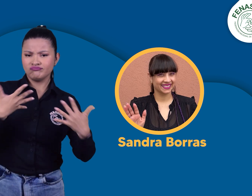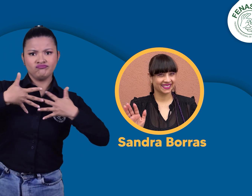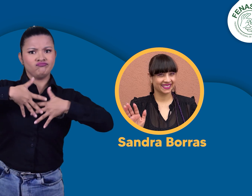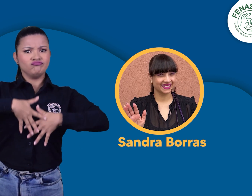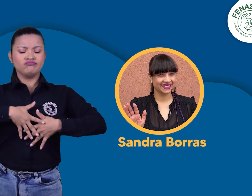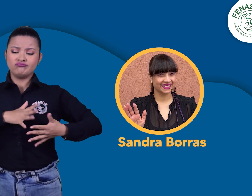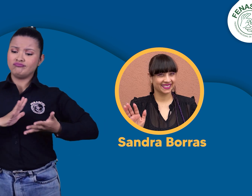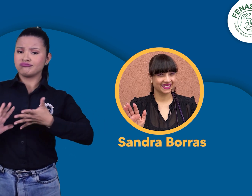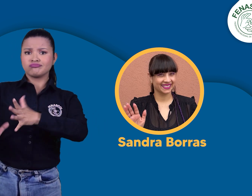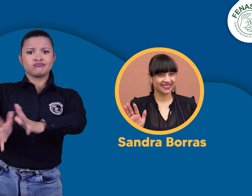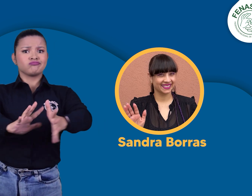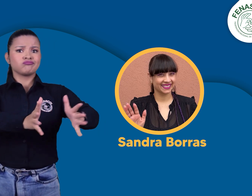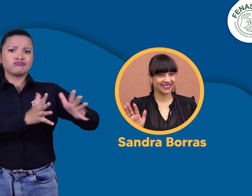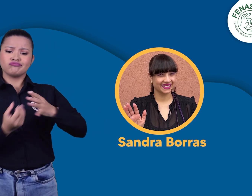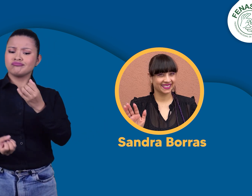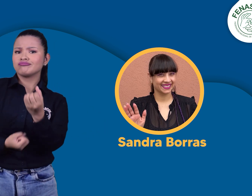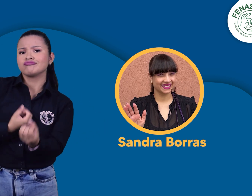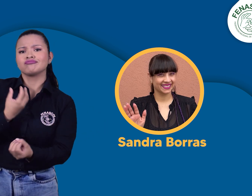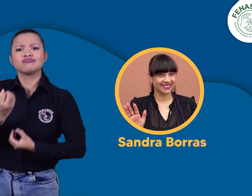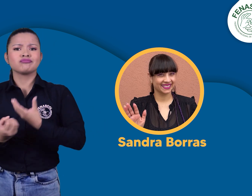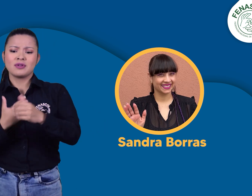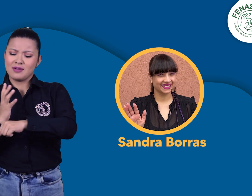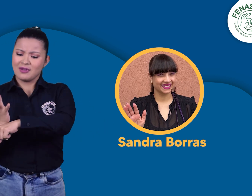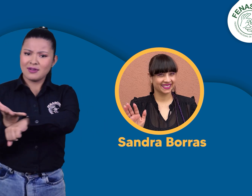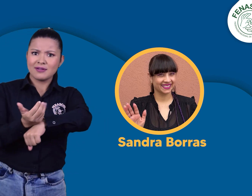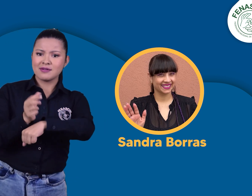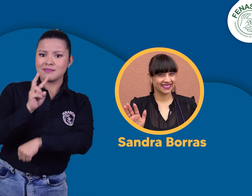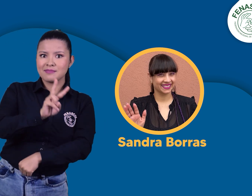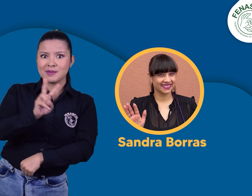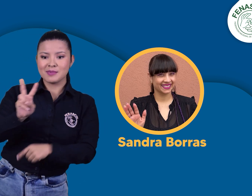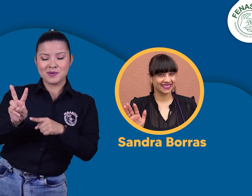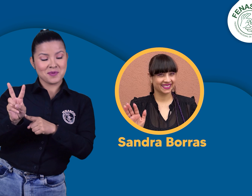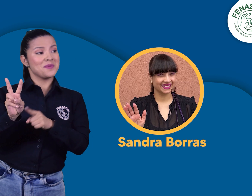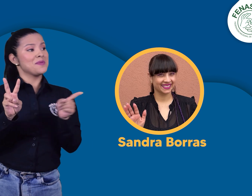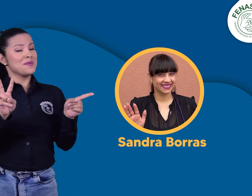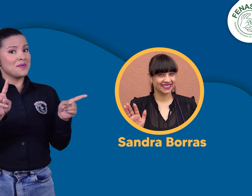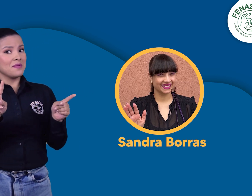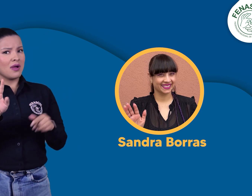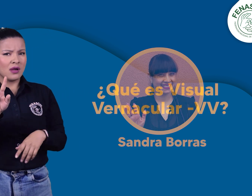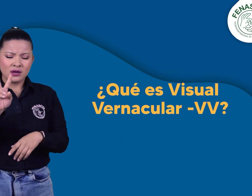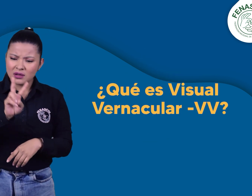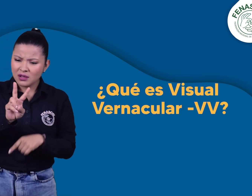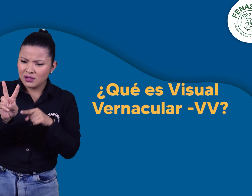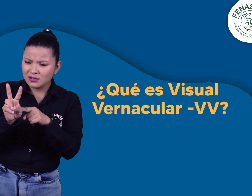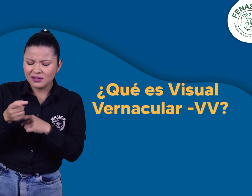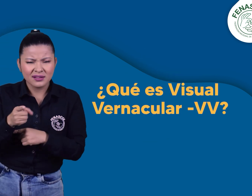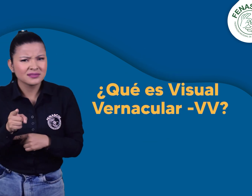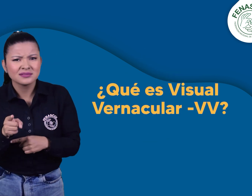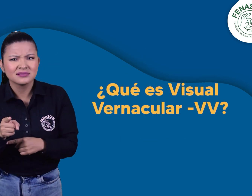practicando narraciones artísticas en visual vernacular. Pero, ¿qué es visual vernacular?